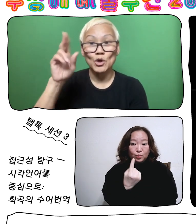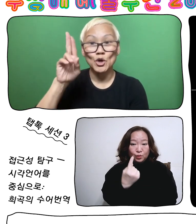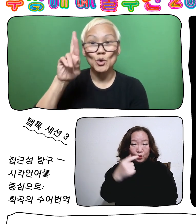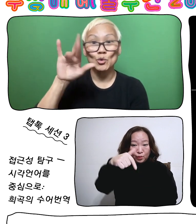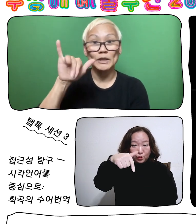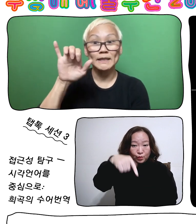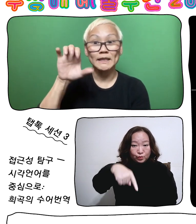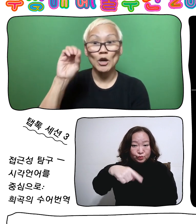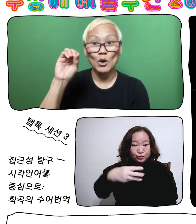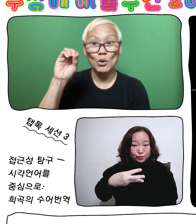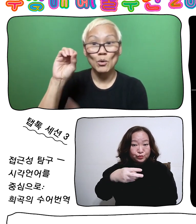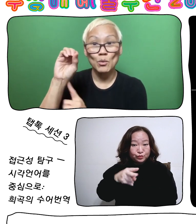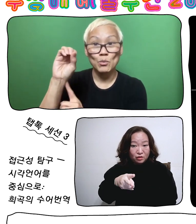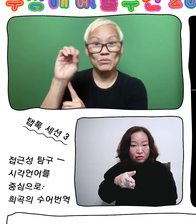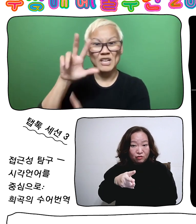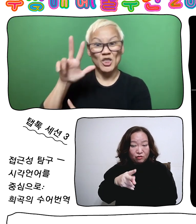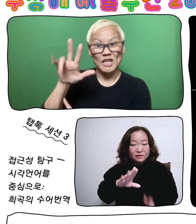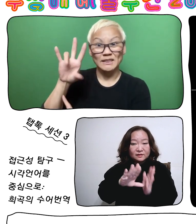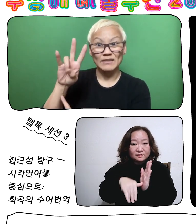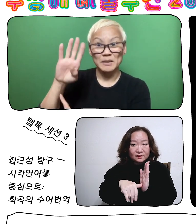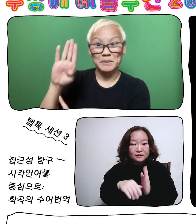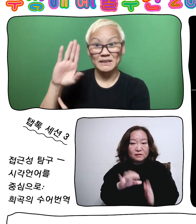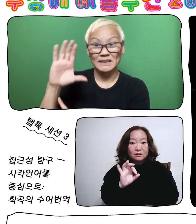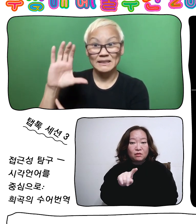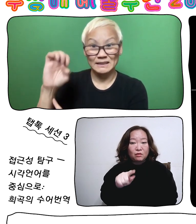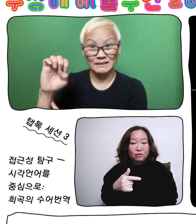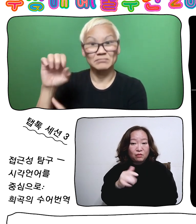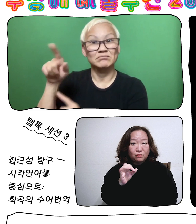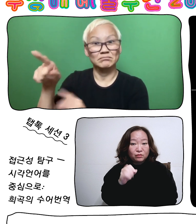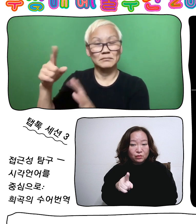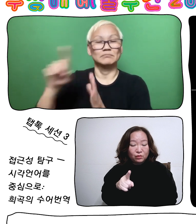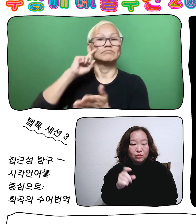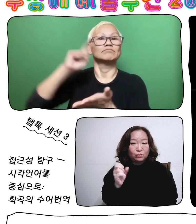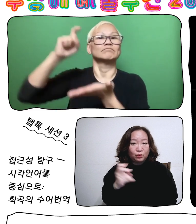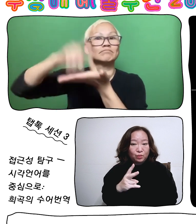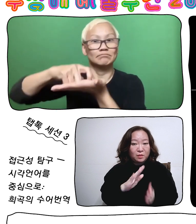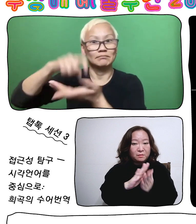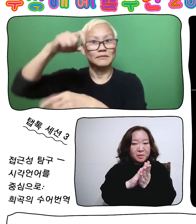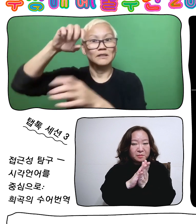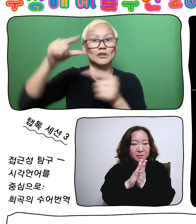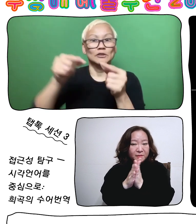고구려 시대 이후에도 언어는 변화의 과정을 겪었습니다.